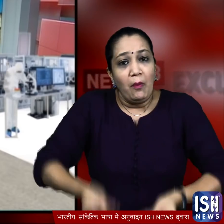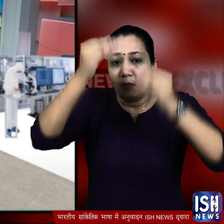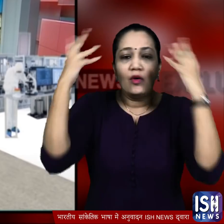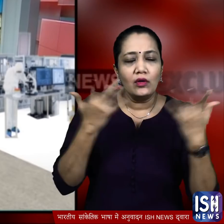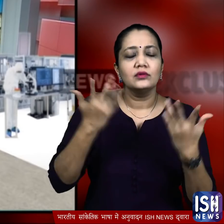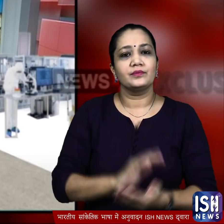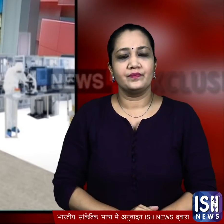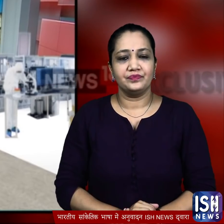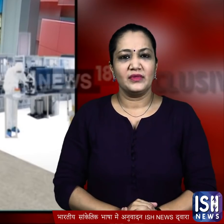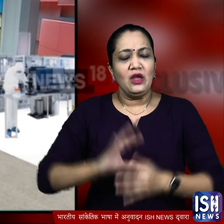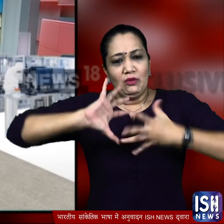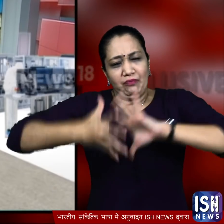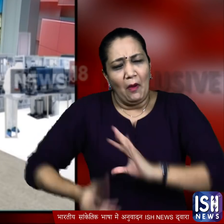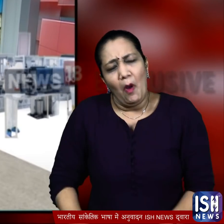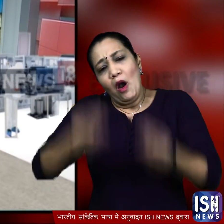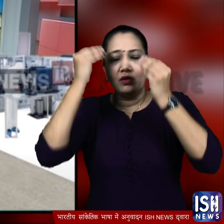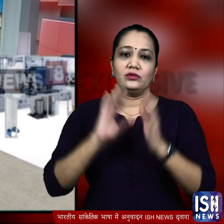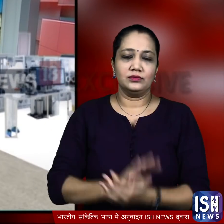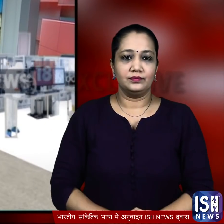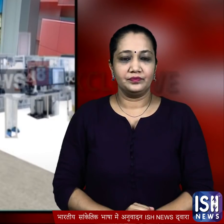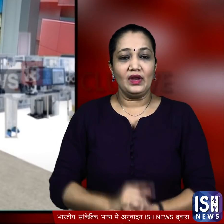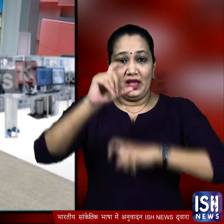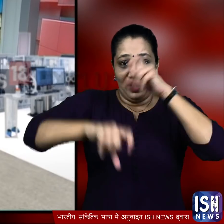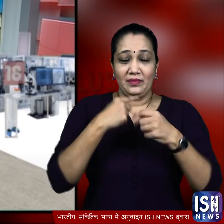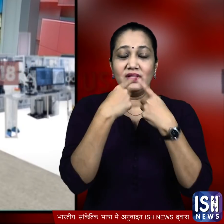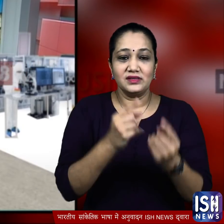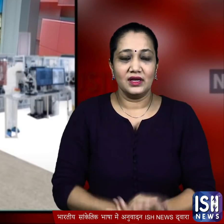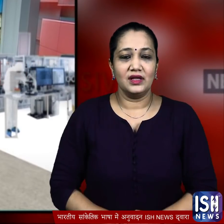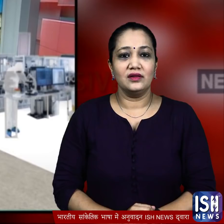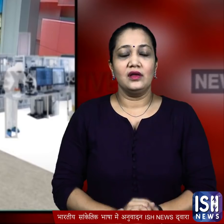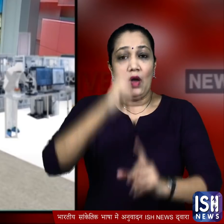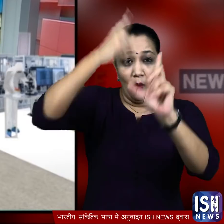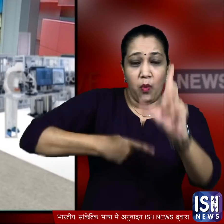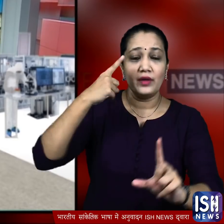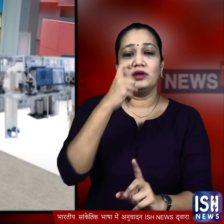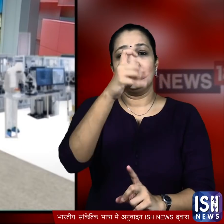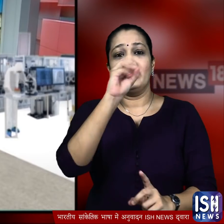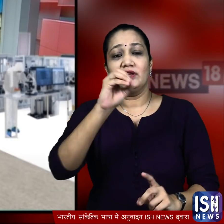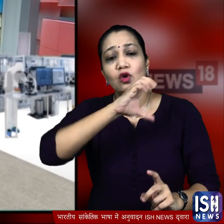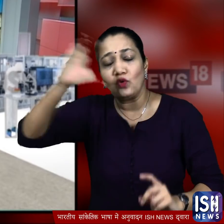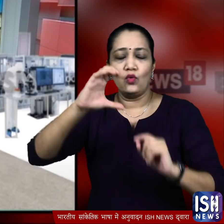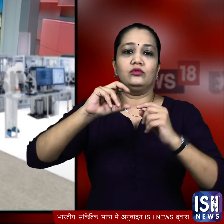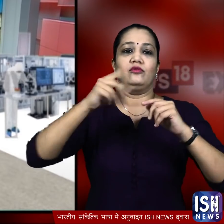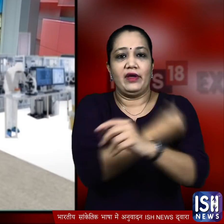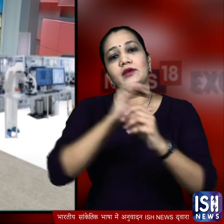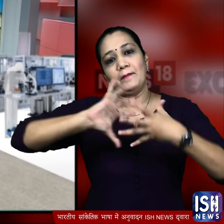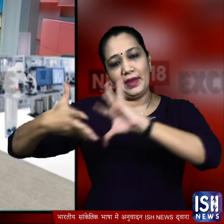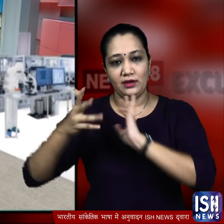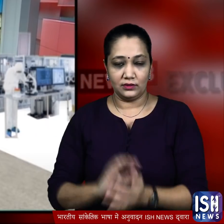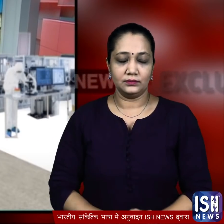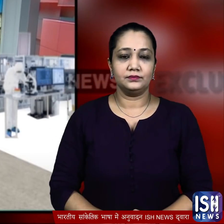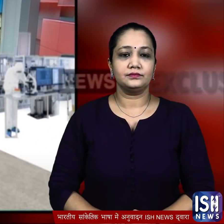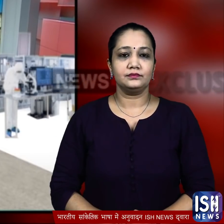में तेजी लाने के लिए उत्पादन बढ़ाने का ऐलान किया। कंपनी के मुताबिक अब वो सालाना 70 करोड़ डोज तैयार करेगी।